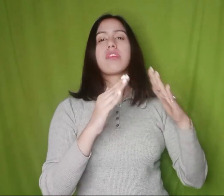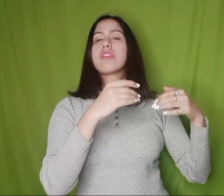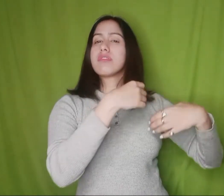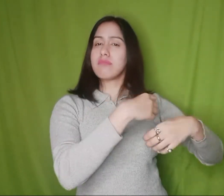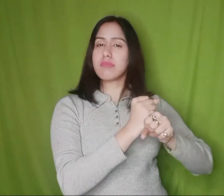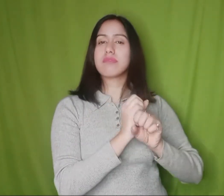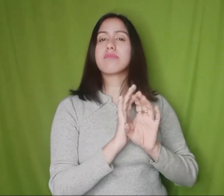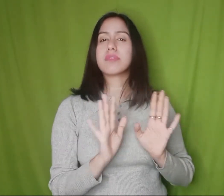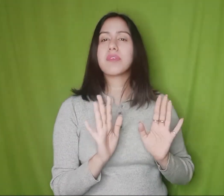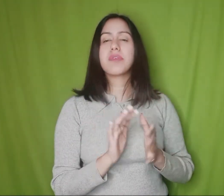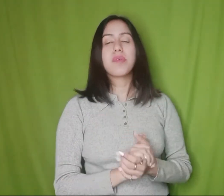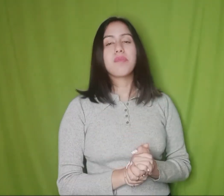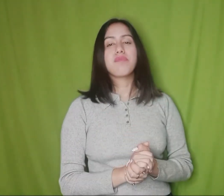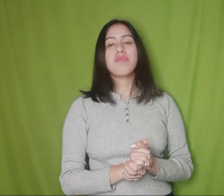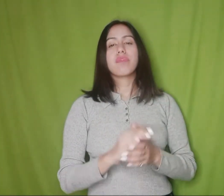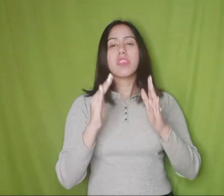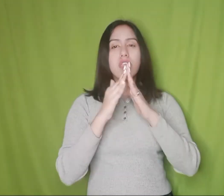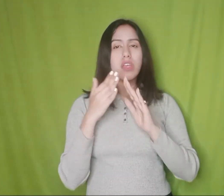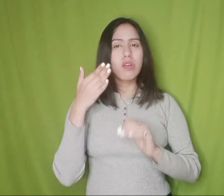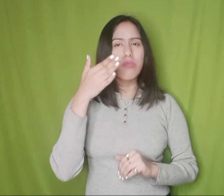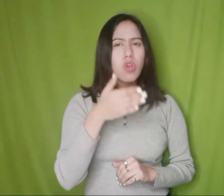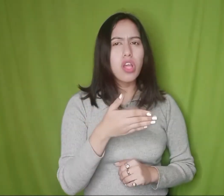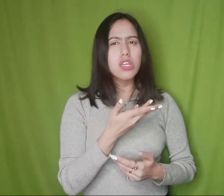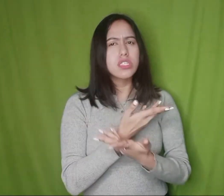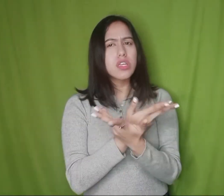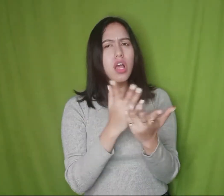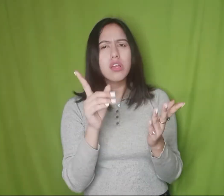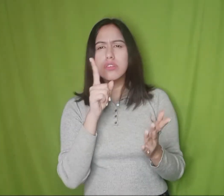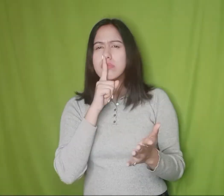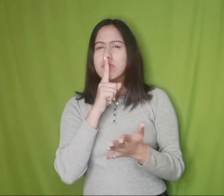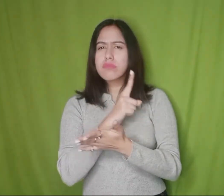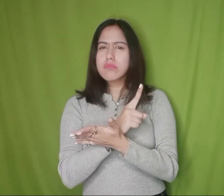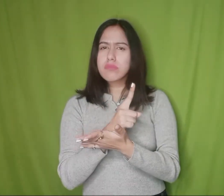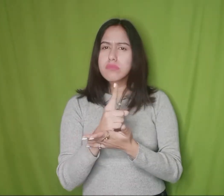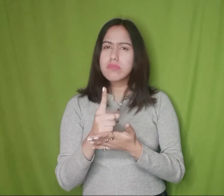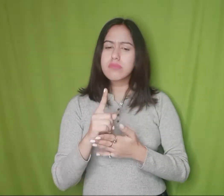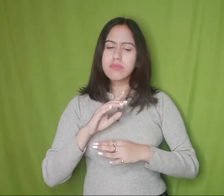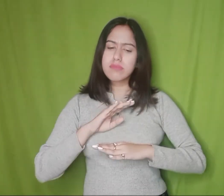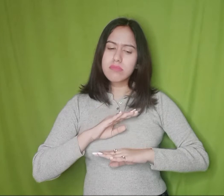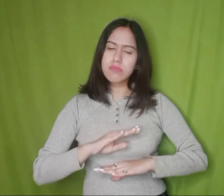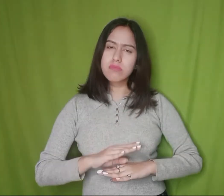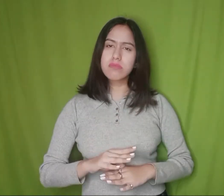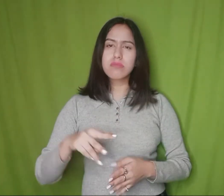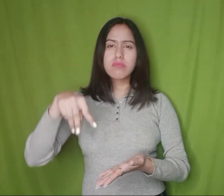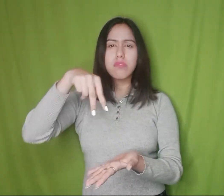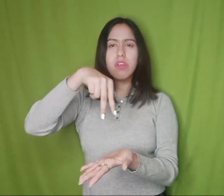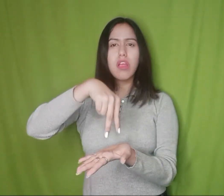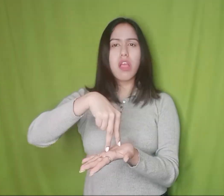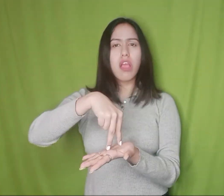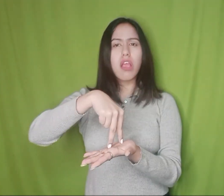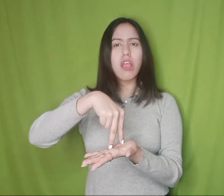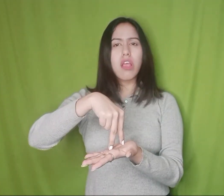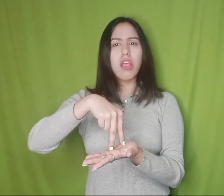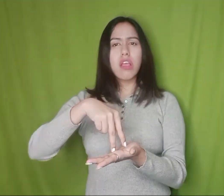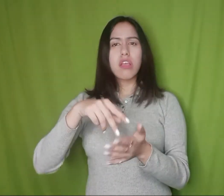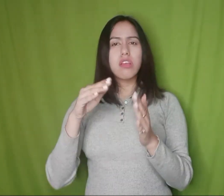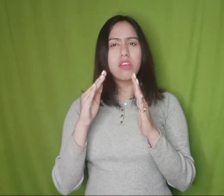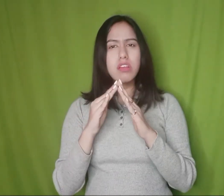ये सारी जगहसाई अपने आप बंद हो जाएगी। भोज घर पहुंचे तो कोहराम मचा हुआ था। मीरा अपने सादे